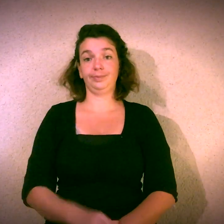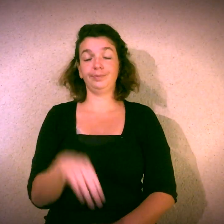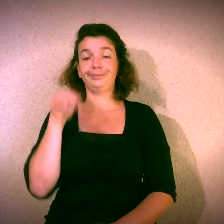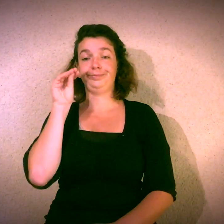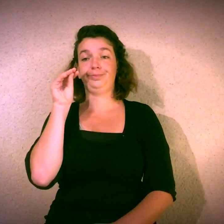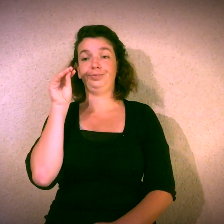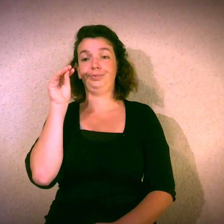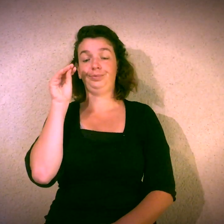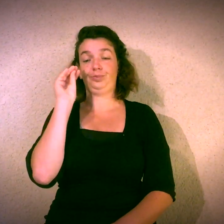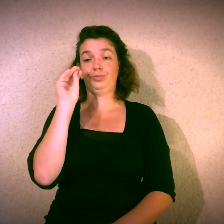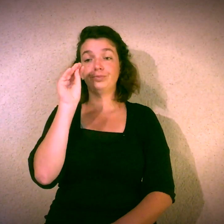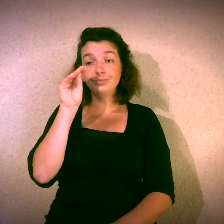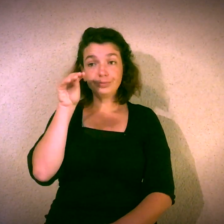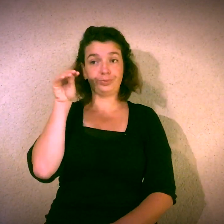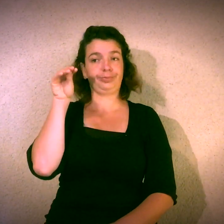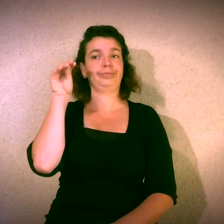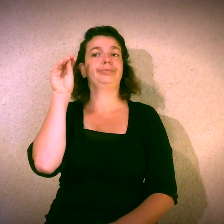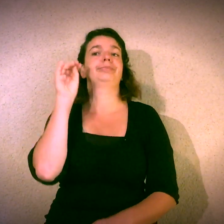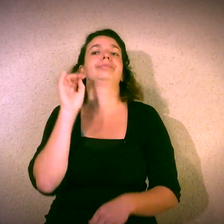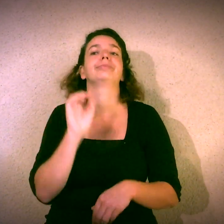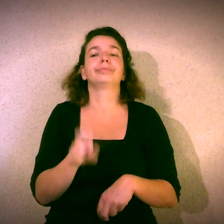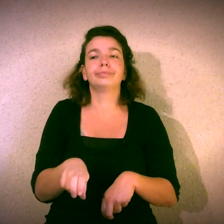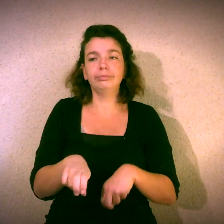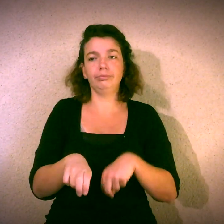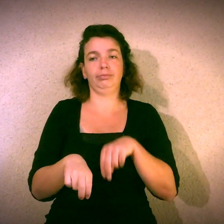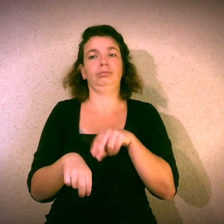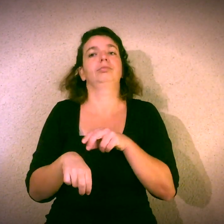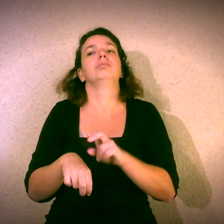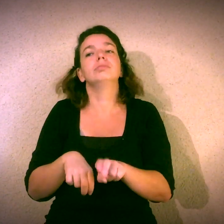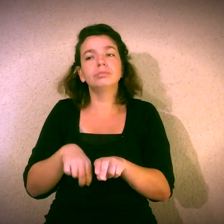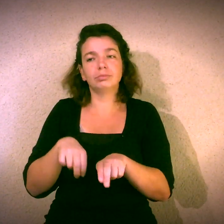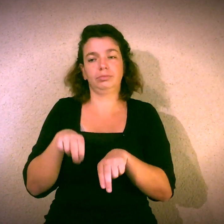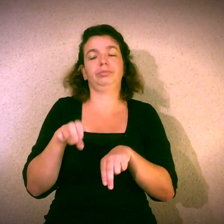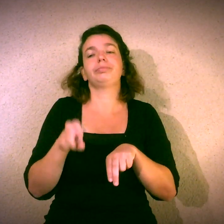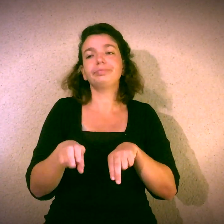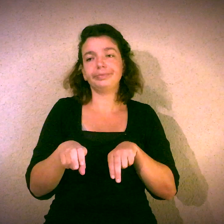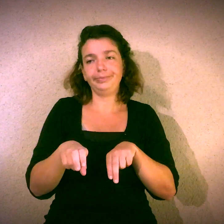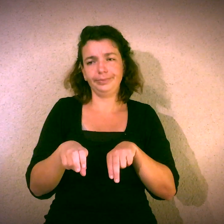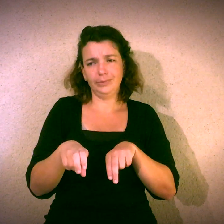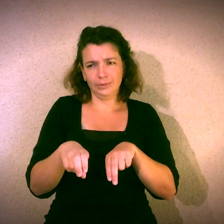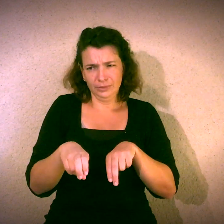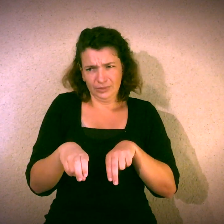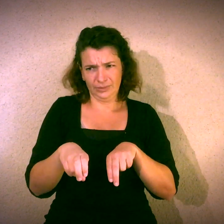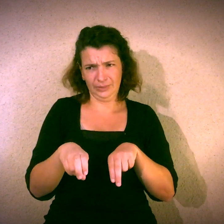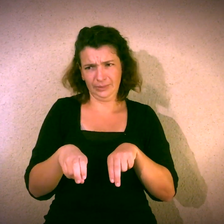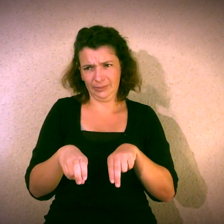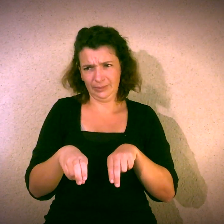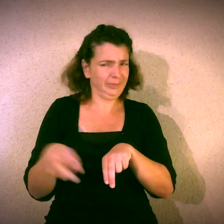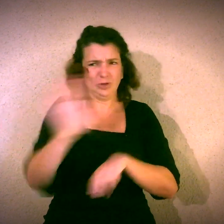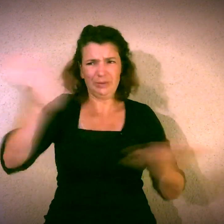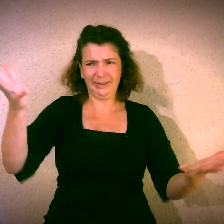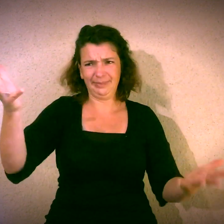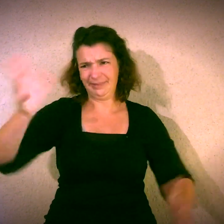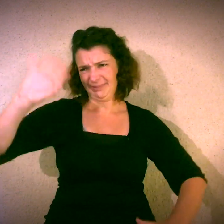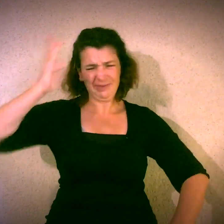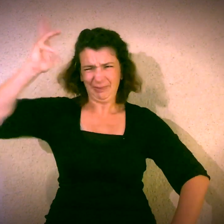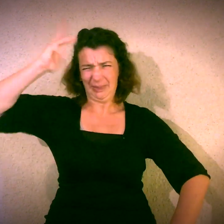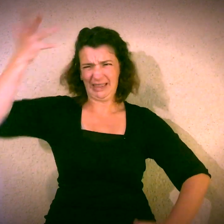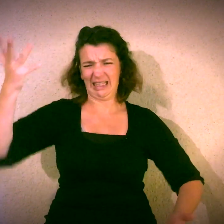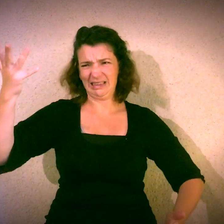Il s'approcha en silence et tout à coup s'exclama. « Non, mais ça va pas la tête! Qu'est-ce que c'est que